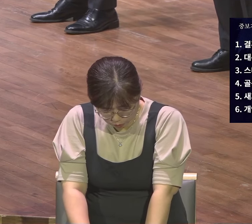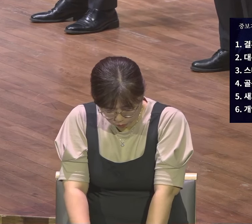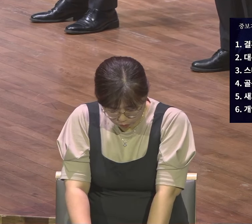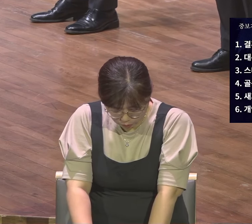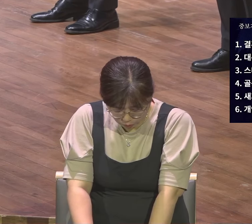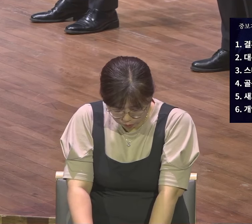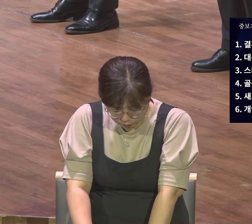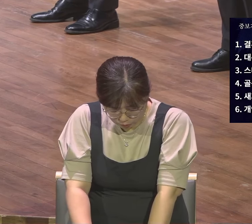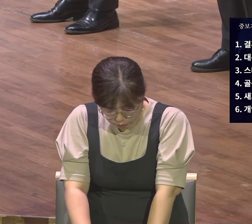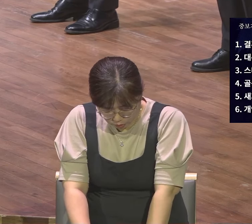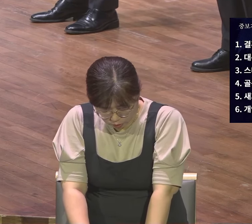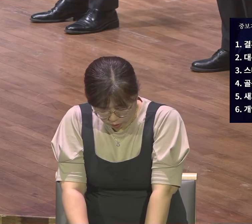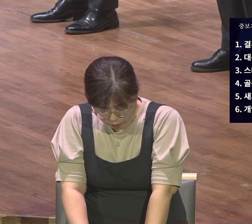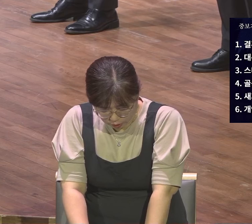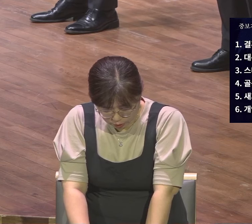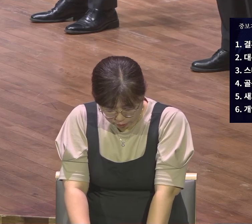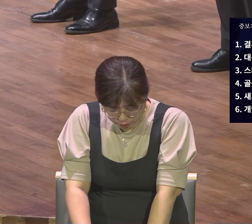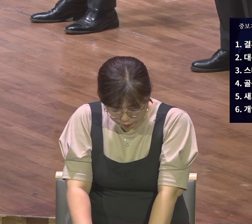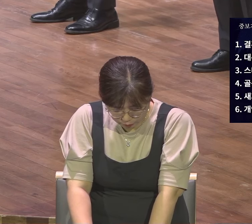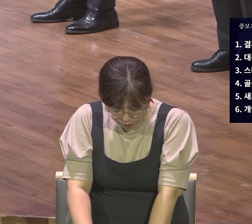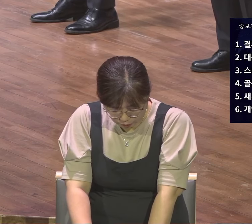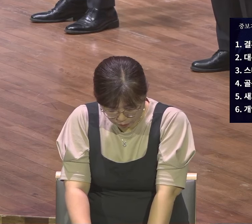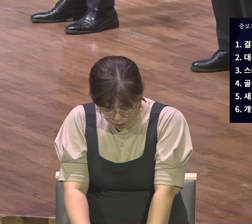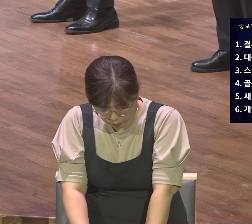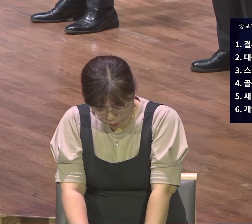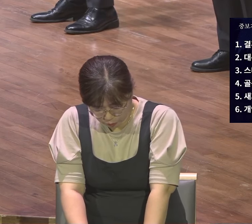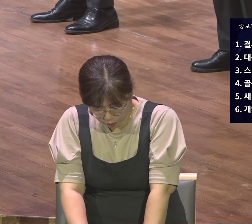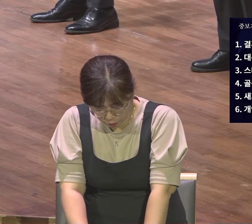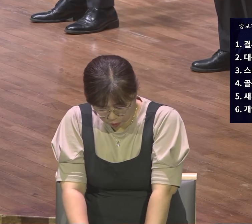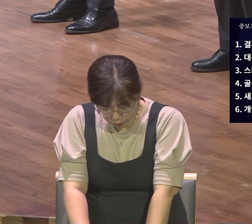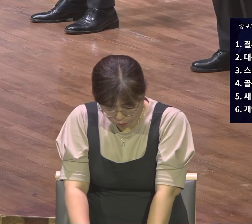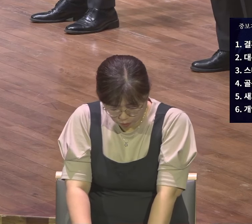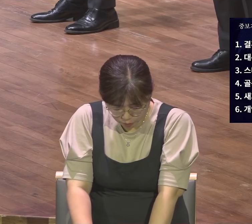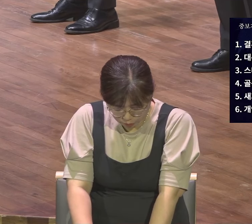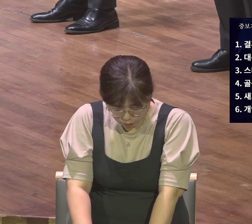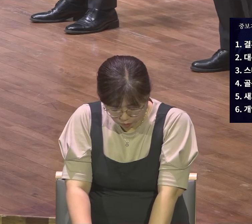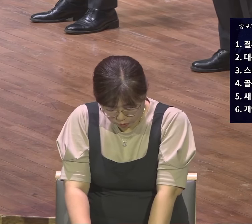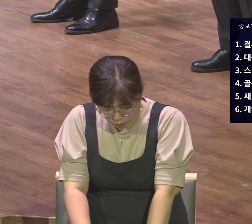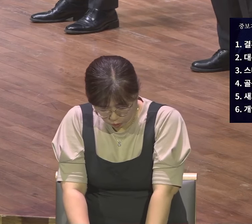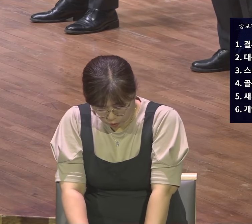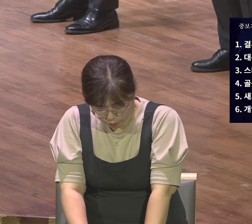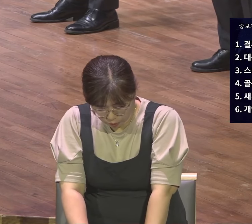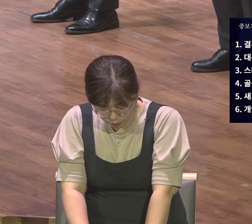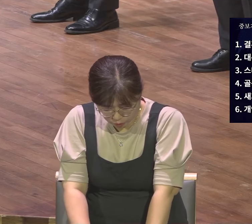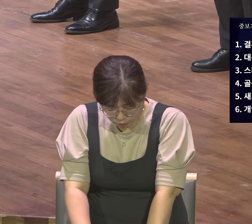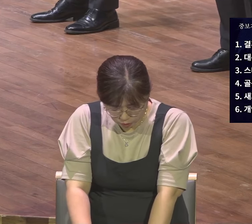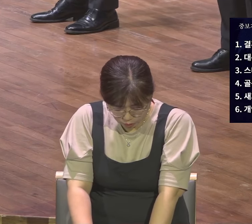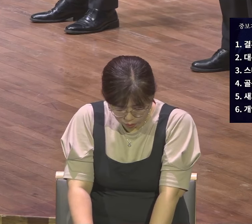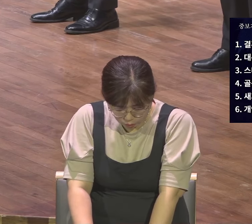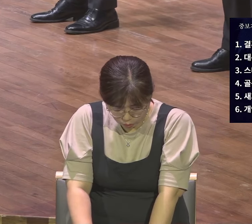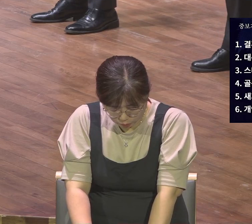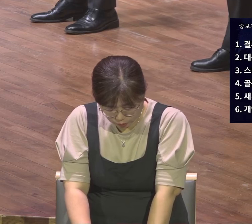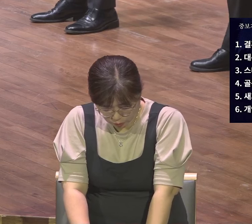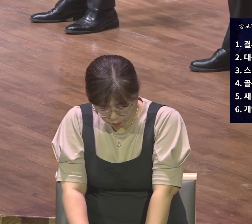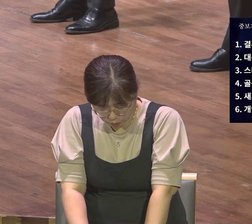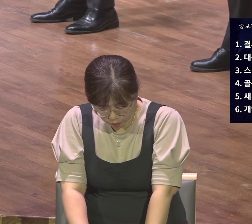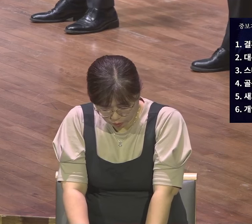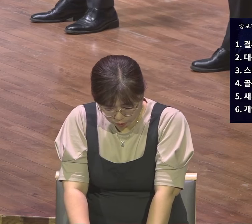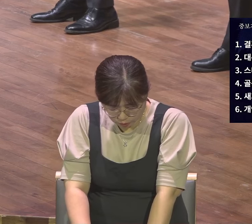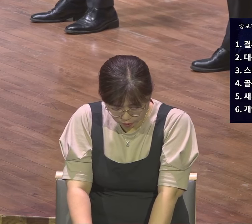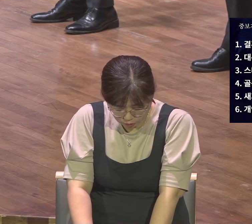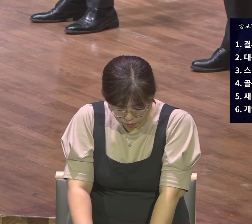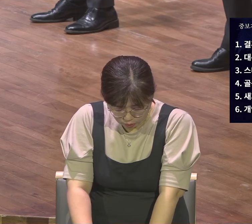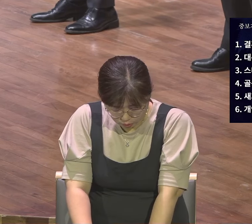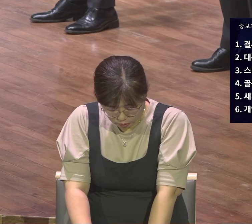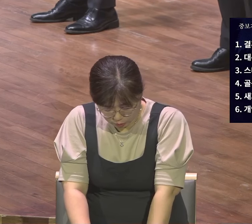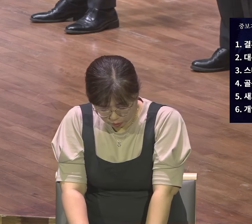예비하신 귀한 영혼 우리 귀한 제자들이 일어나게 하여 주시옵소서. 하나님 237 운동을 통해서 정말 237나라